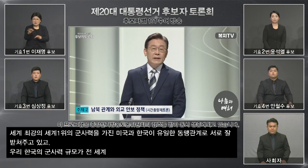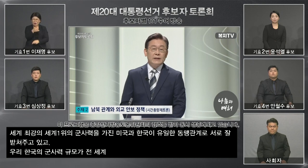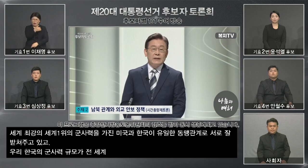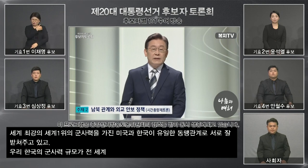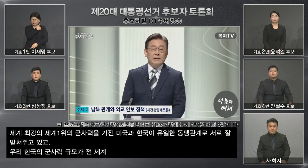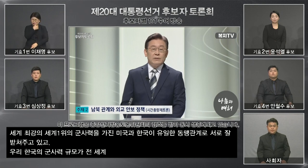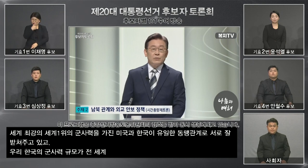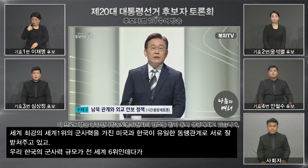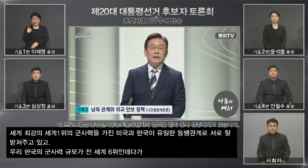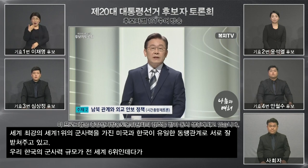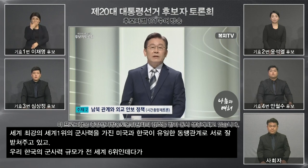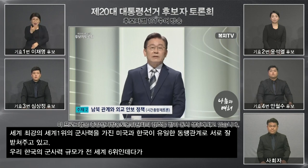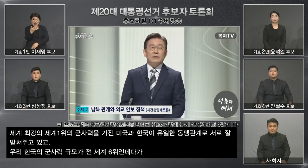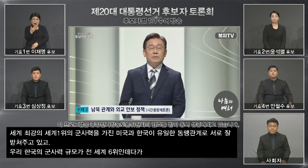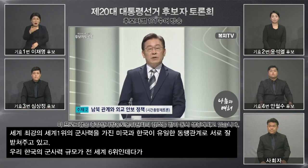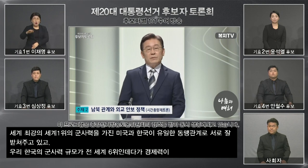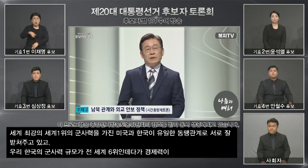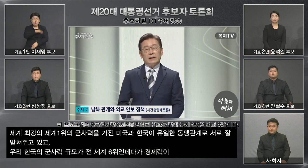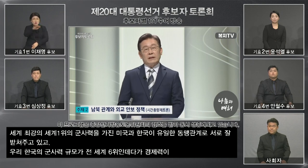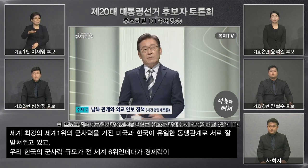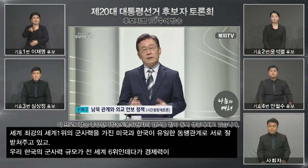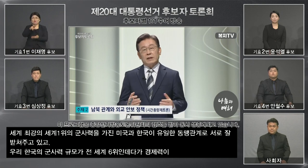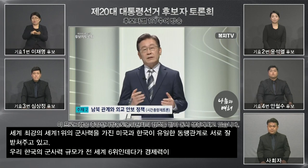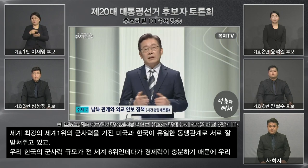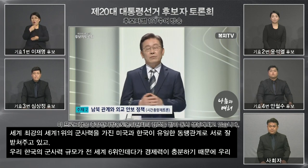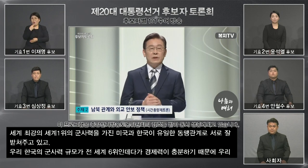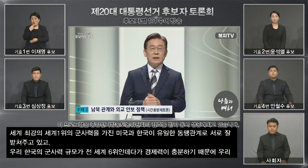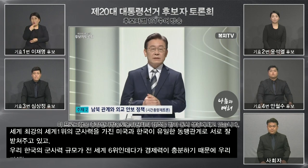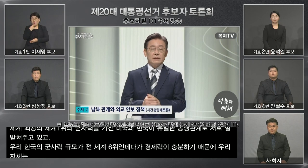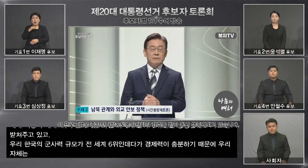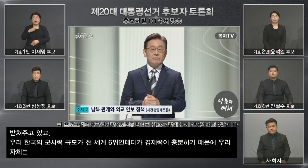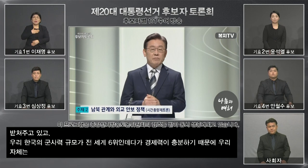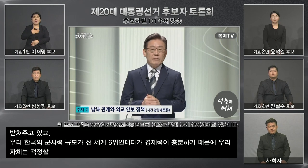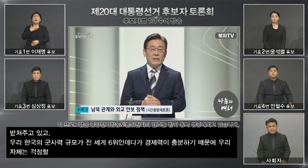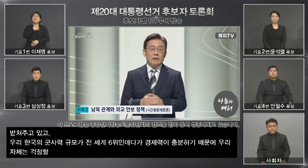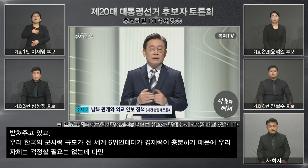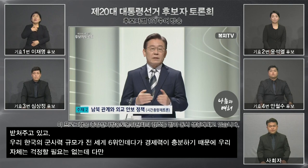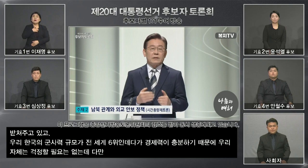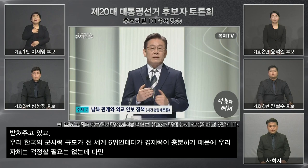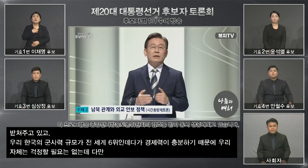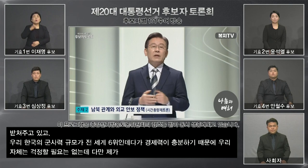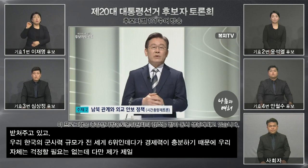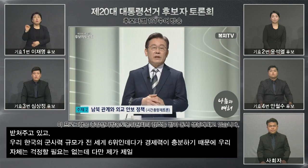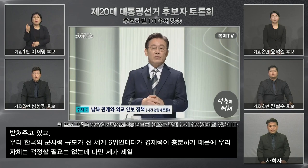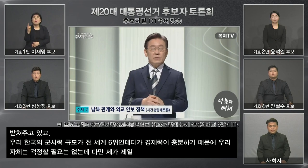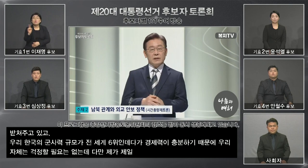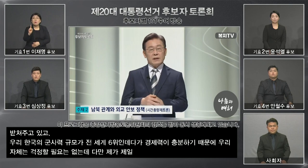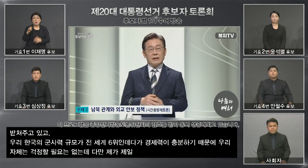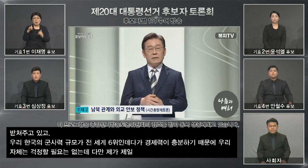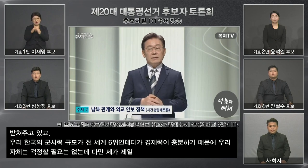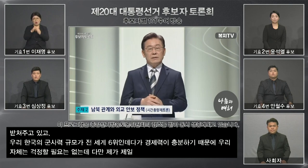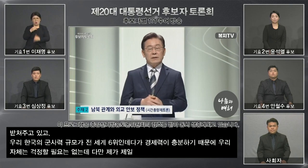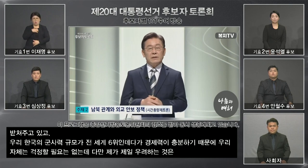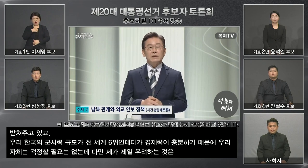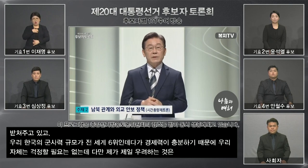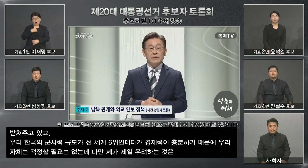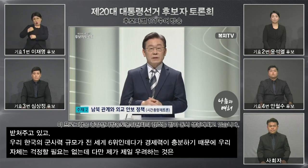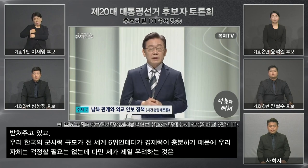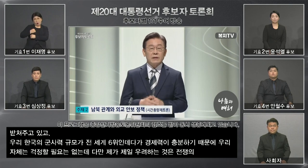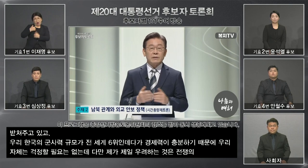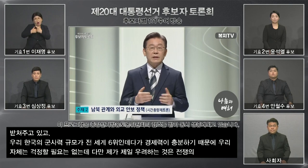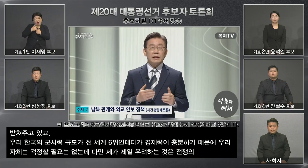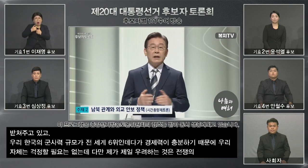때문에 우리 자체는 걱정할 필요가 없는데 다만 제가 제일 우려하는 것은 전쟁의 위기, 군사적 갈등이